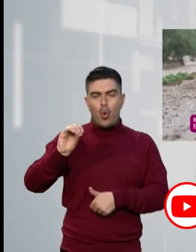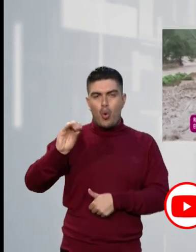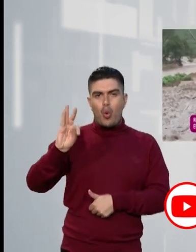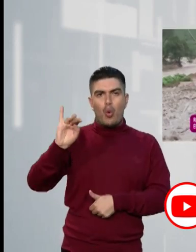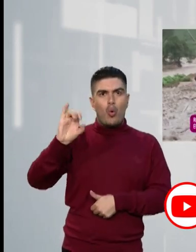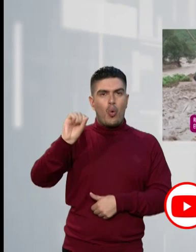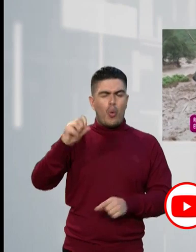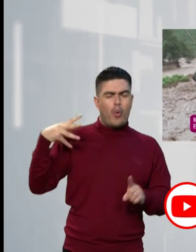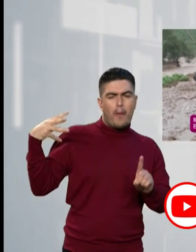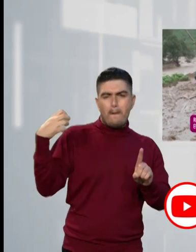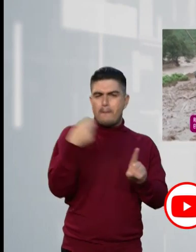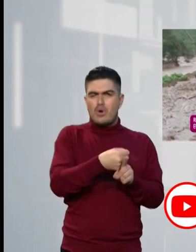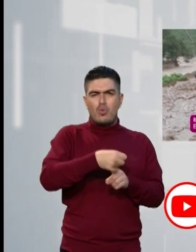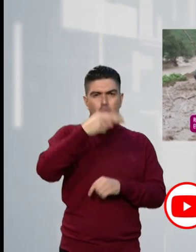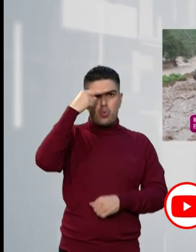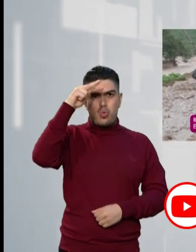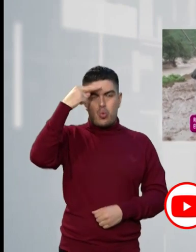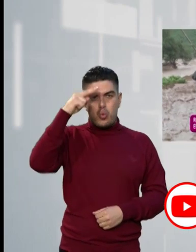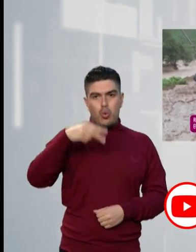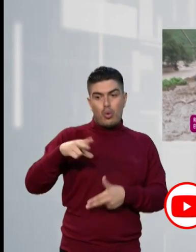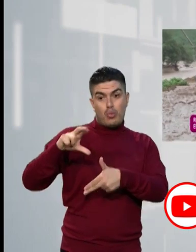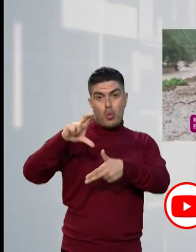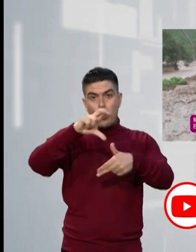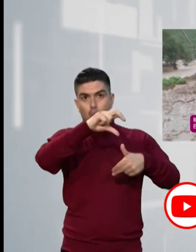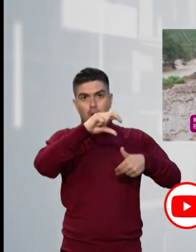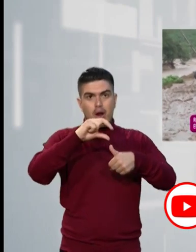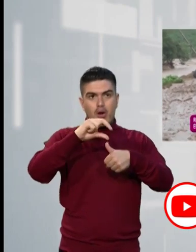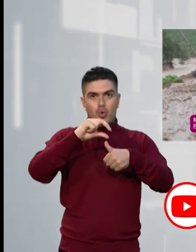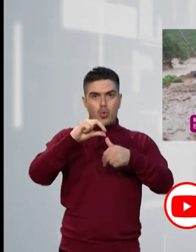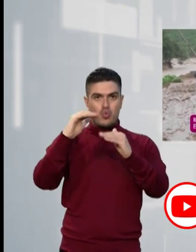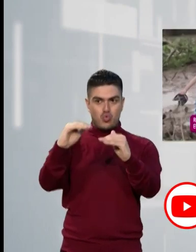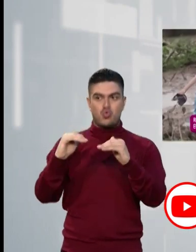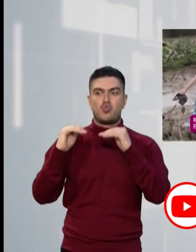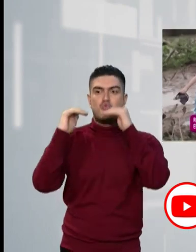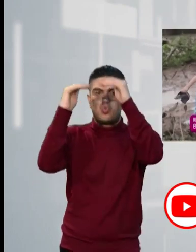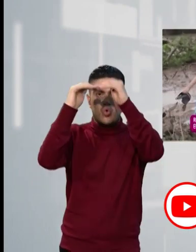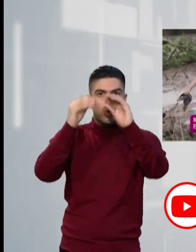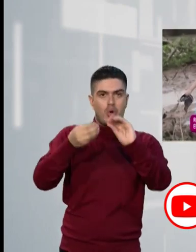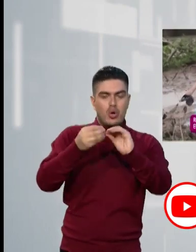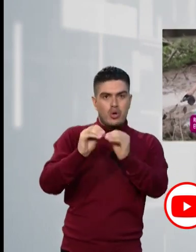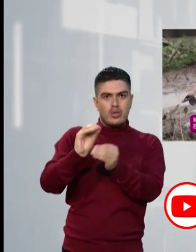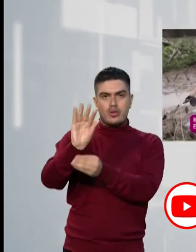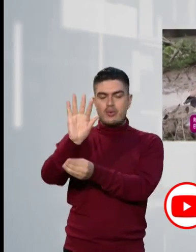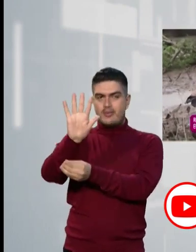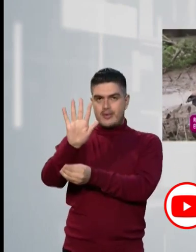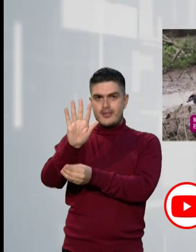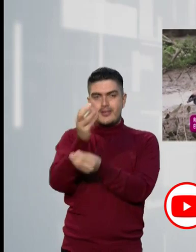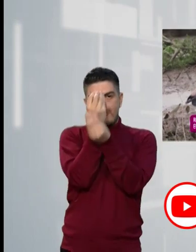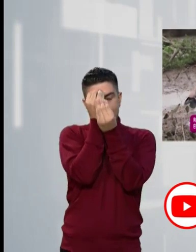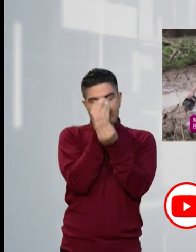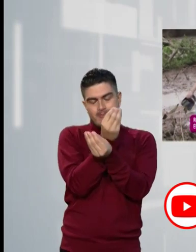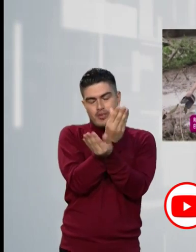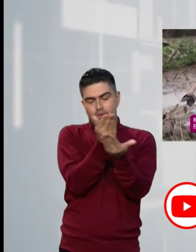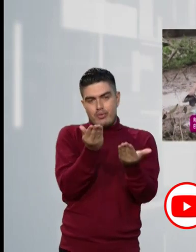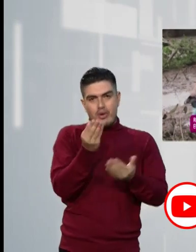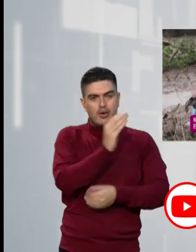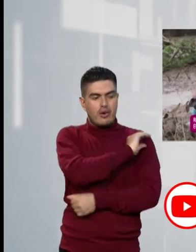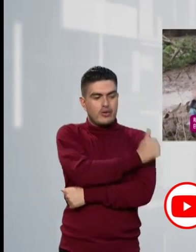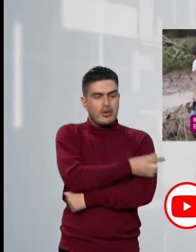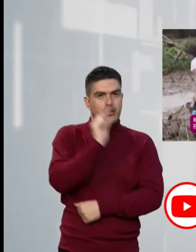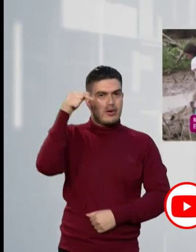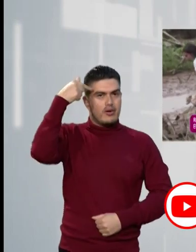Pacífico mexicano como huracán 5 la máxima categoría de la escala saffir Simpson informó el gobierno